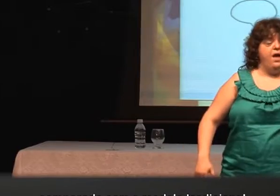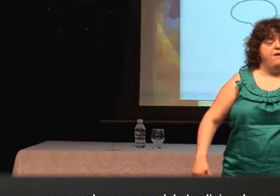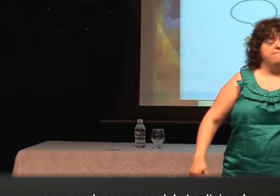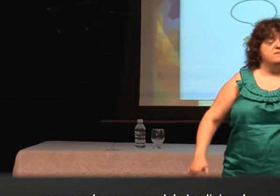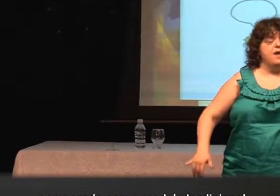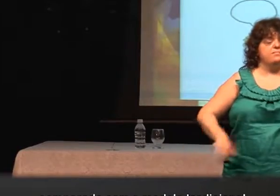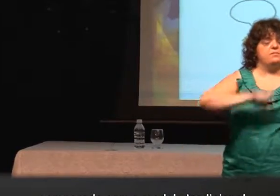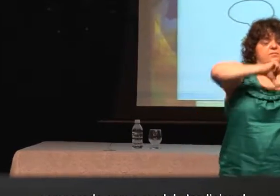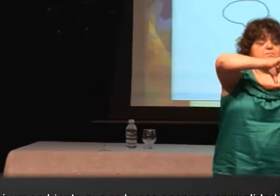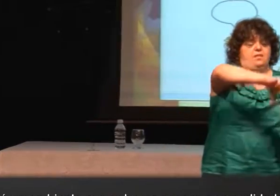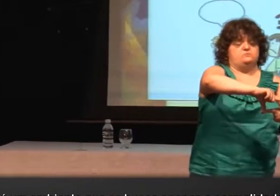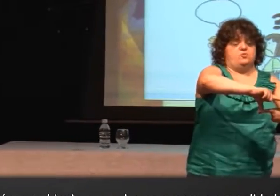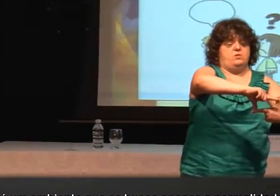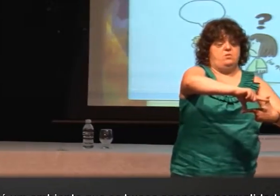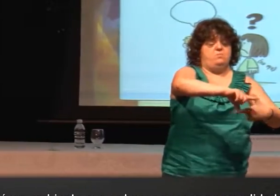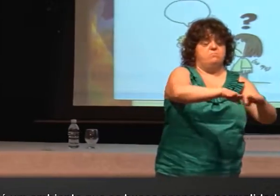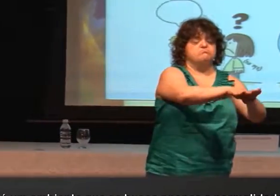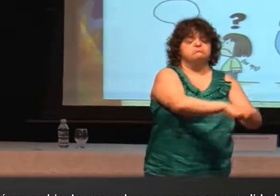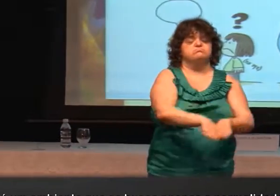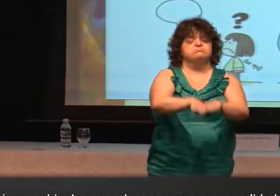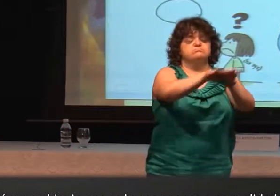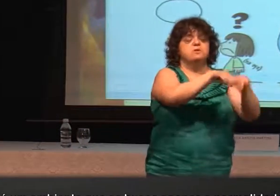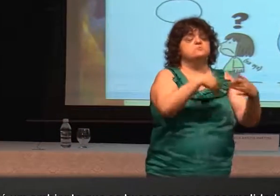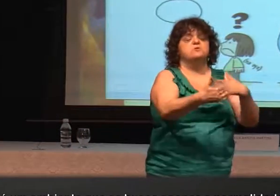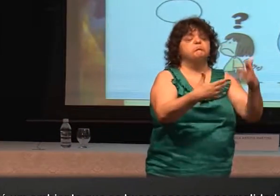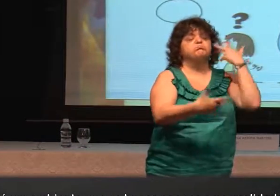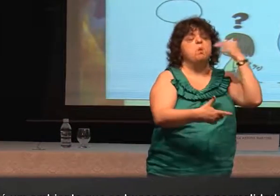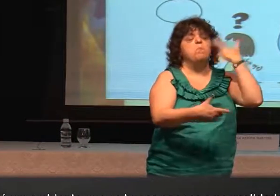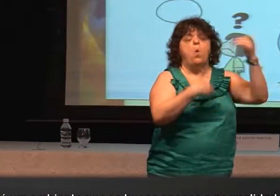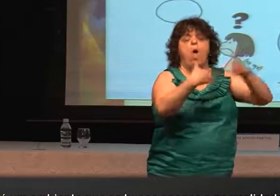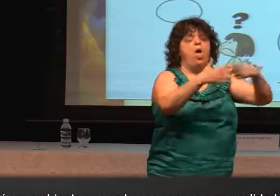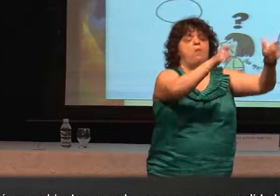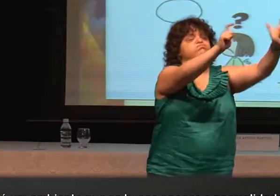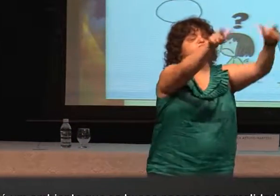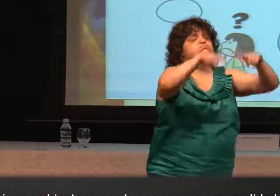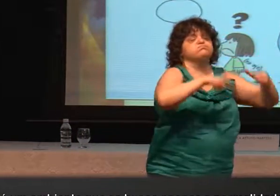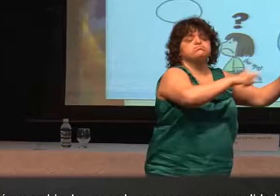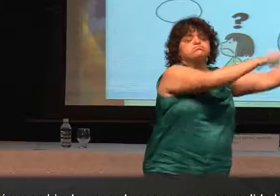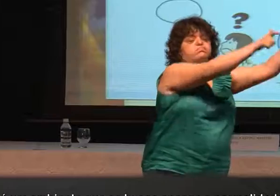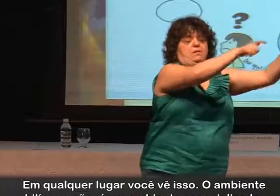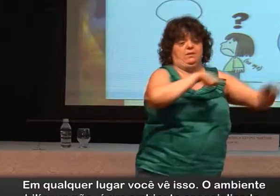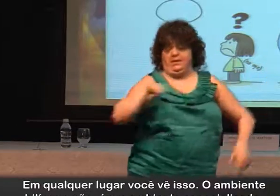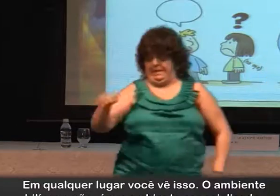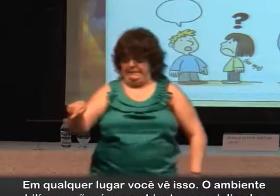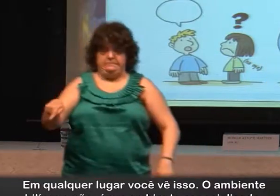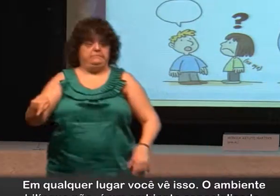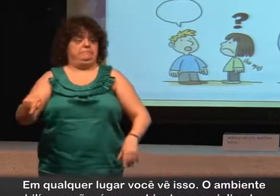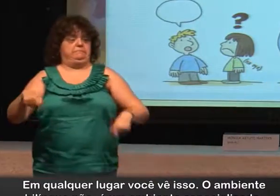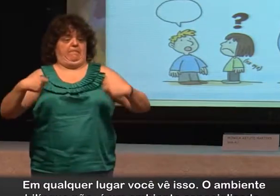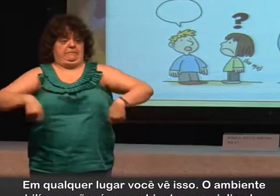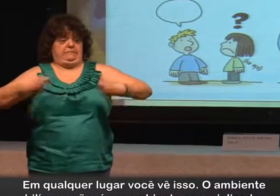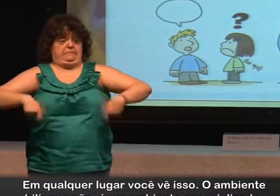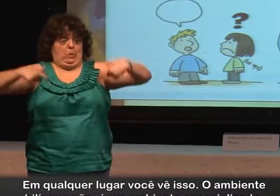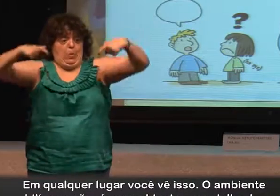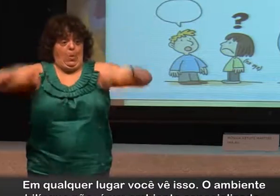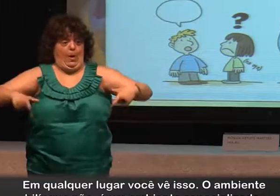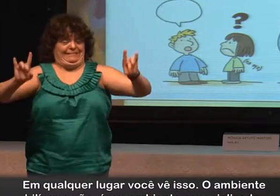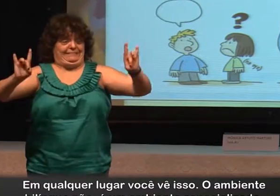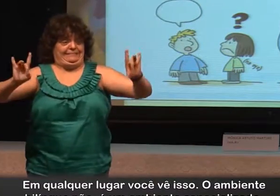modelo tradicional, é um ambiente que eles buscam apenas a normalidade, né? Em qualquer lugar você vê isso. No ambiente bilíngue, não. É um